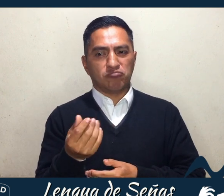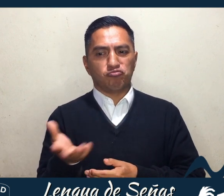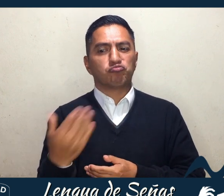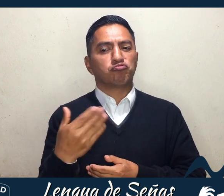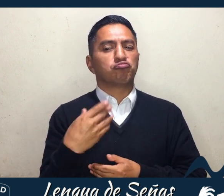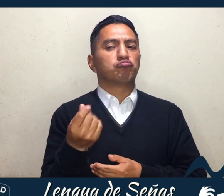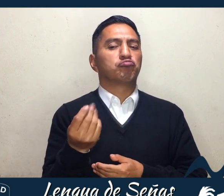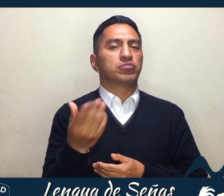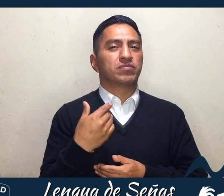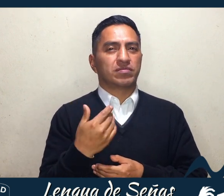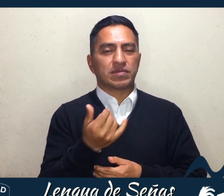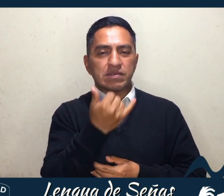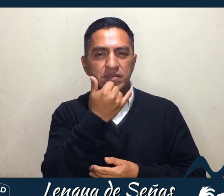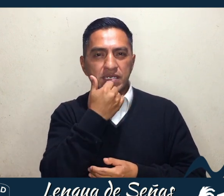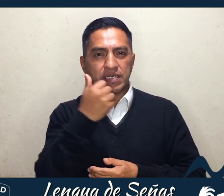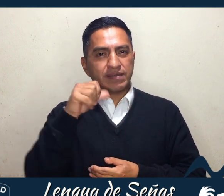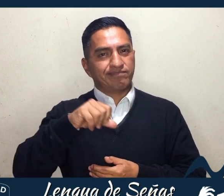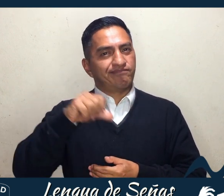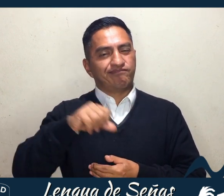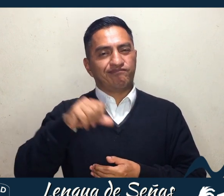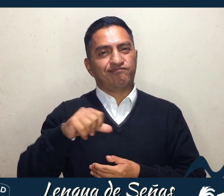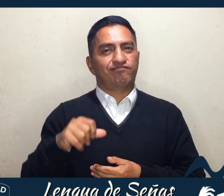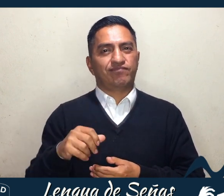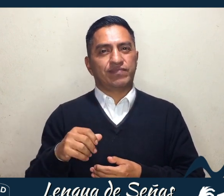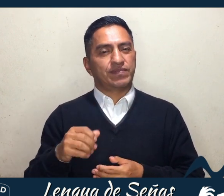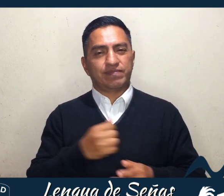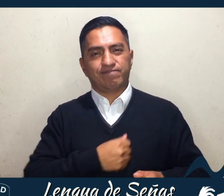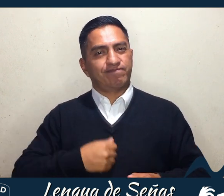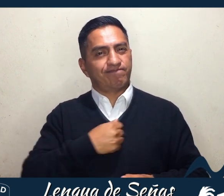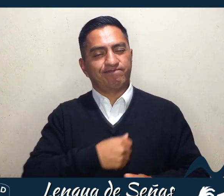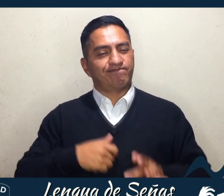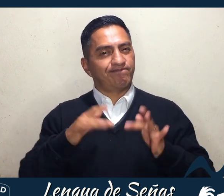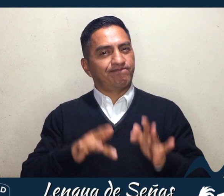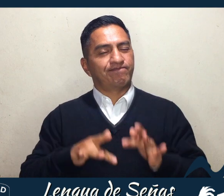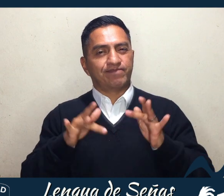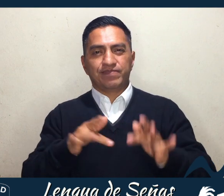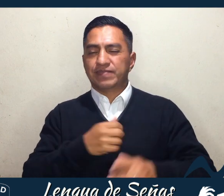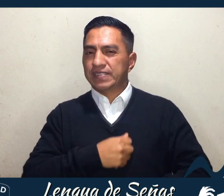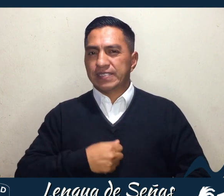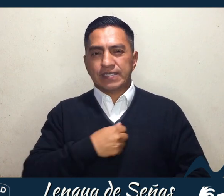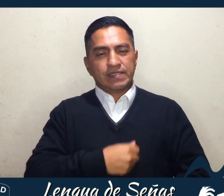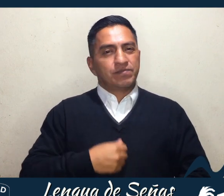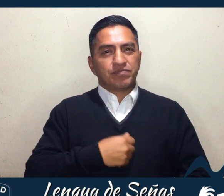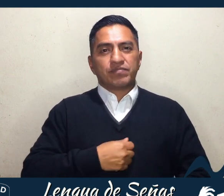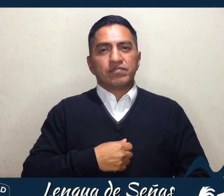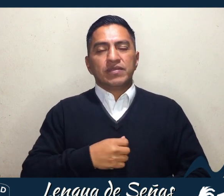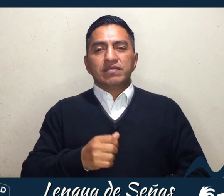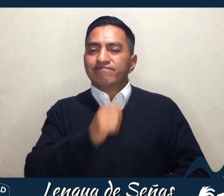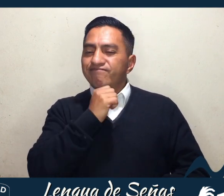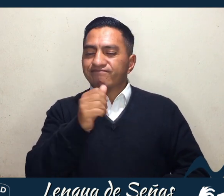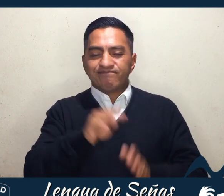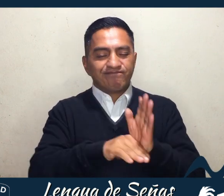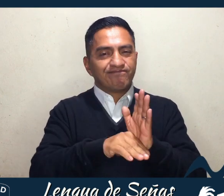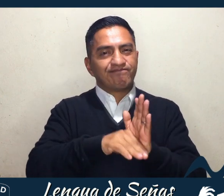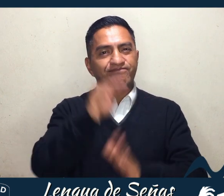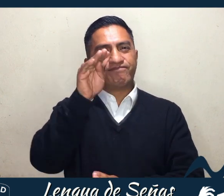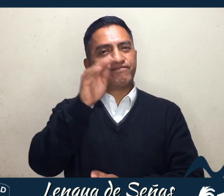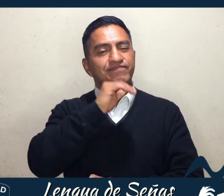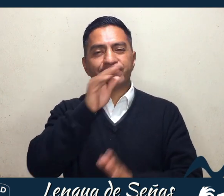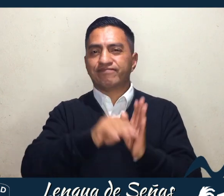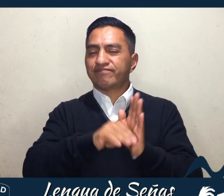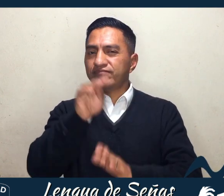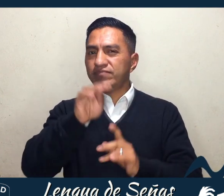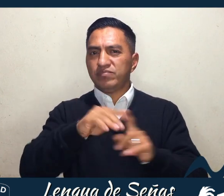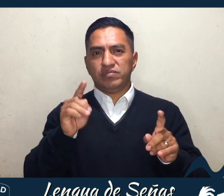provecho para beneficio propio a una costa de las iglesias. Lamentablemente todavía nos falta madurez en